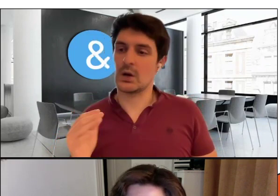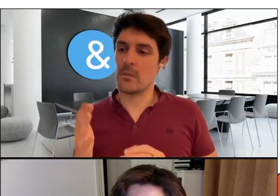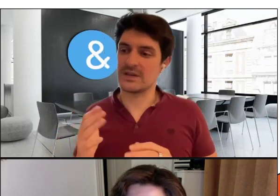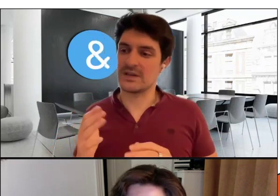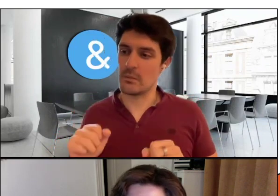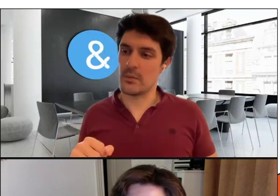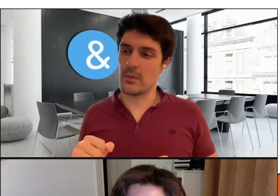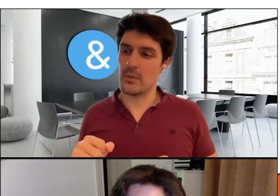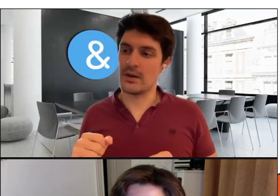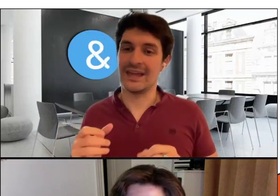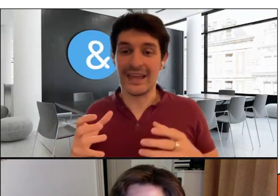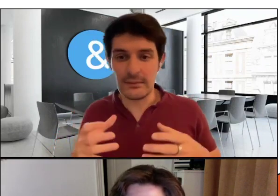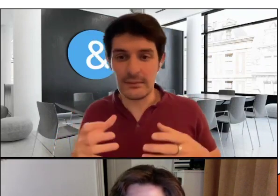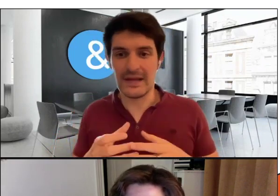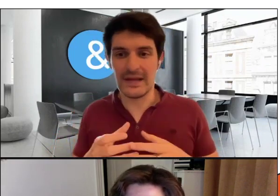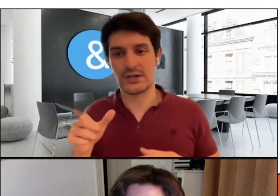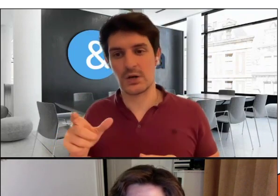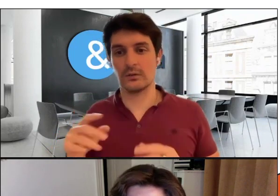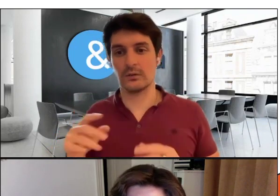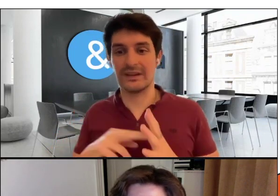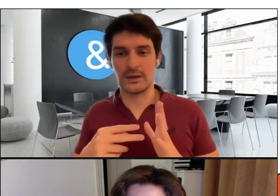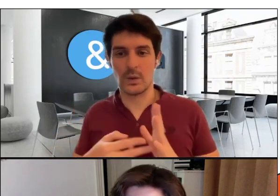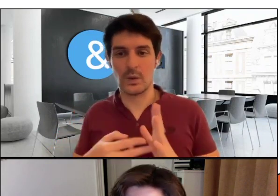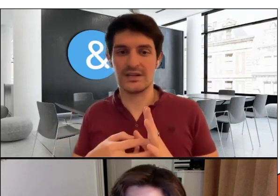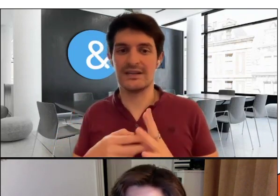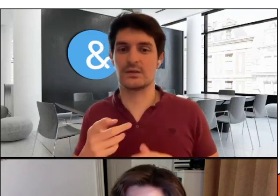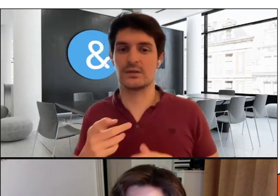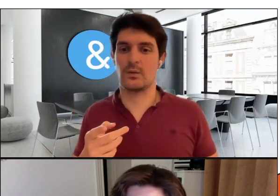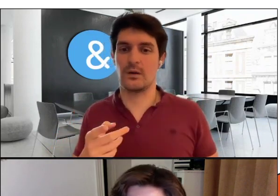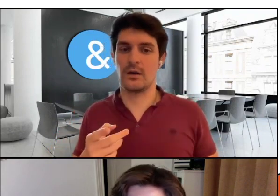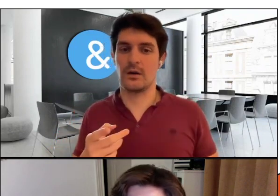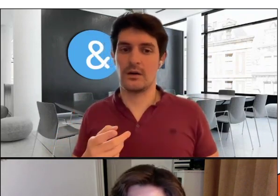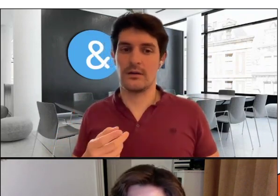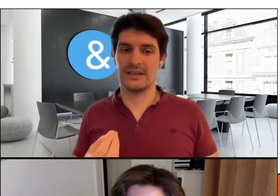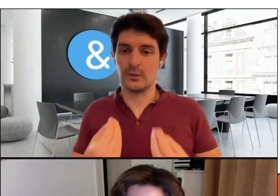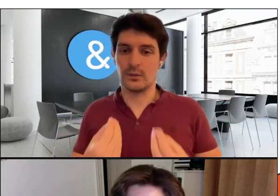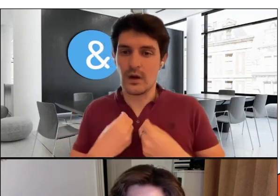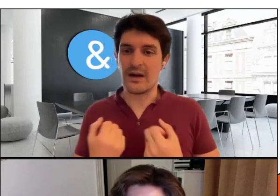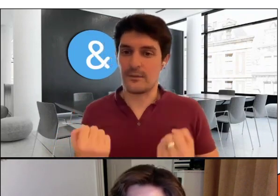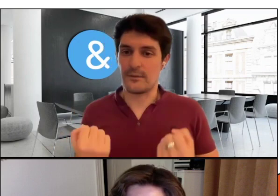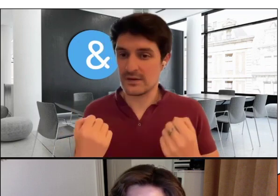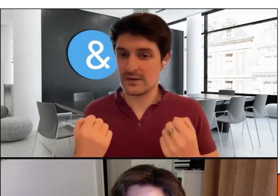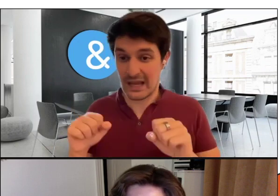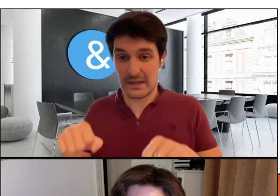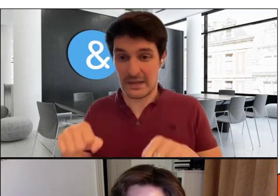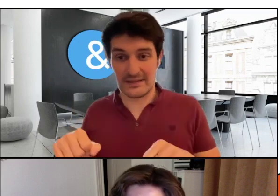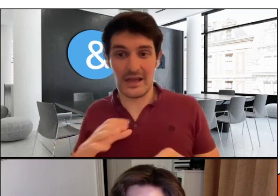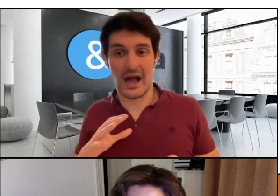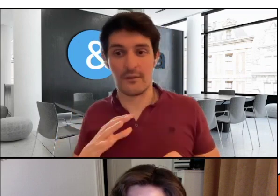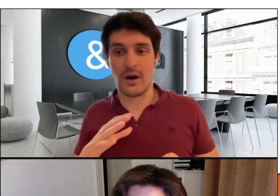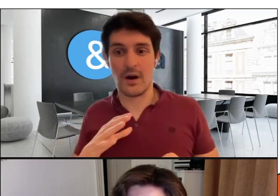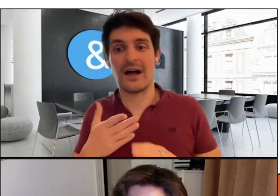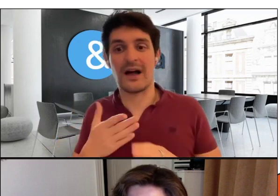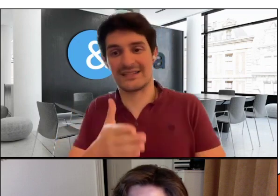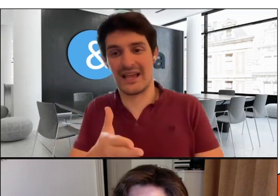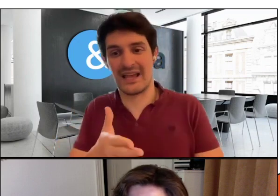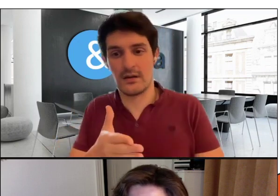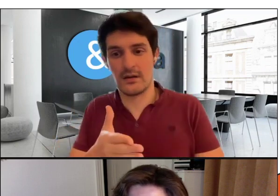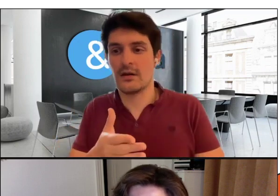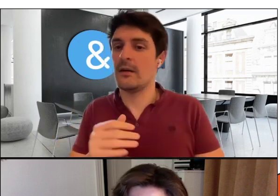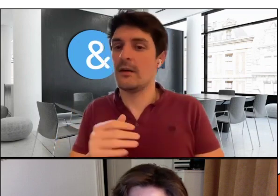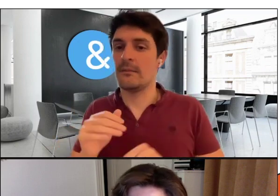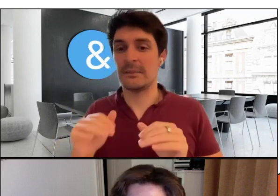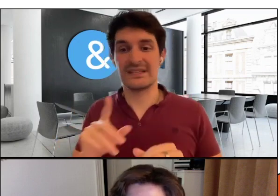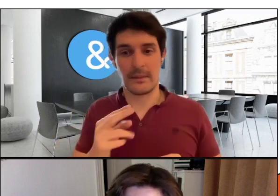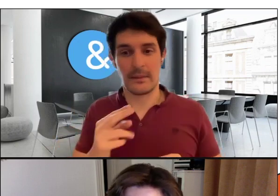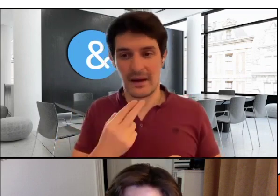est-ce qu'on peut équiper les gens de technologies qui nous donnent la force et la capacité à avoir un accès, même